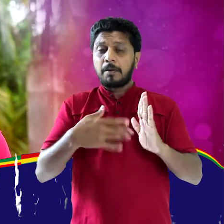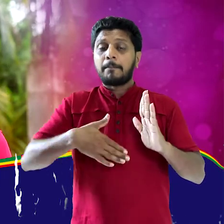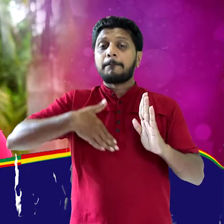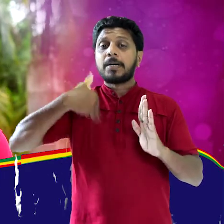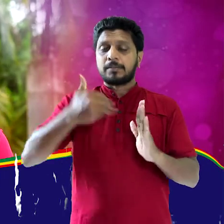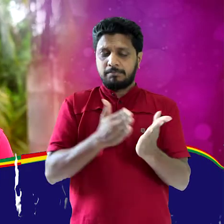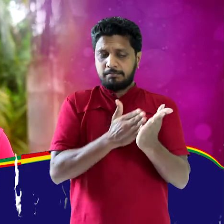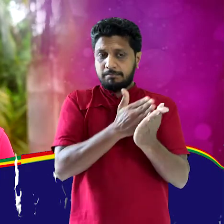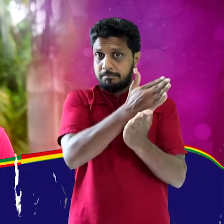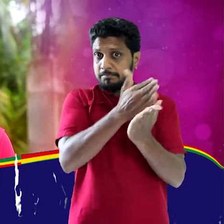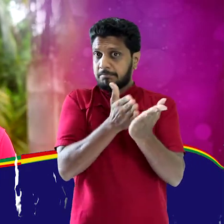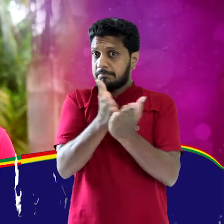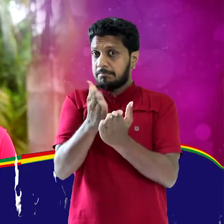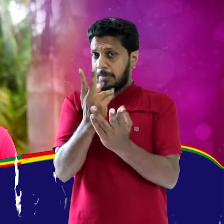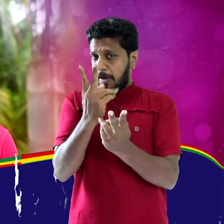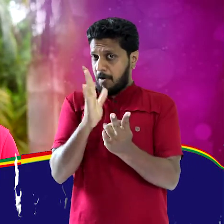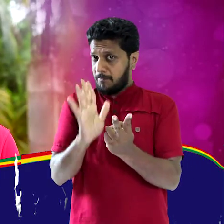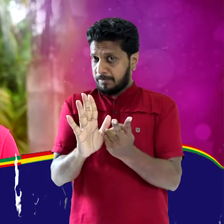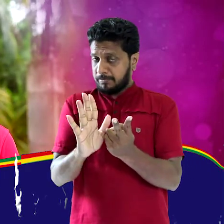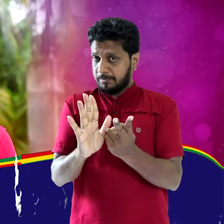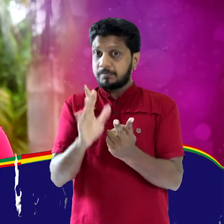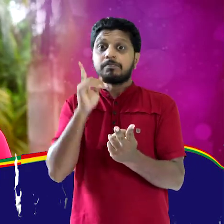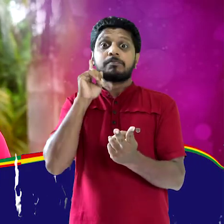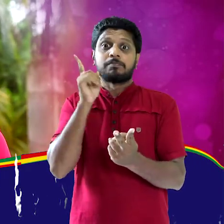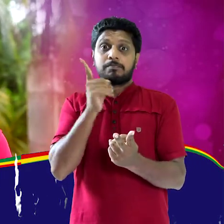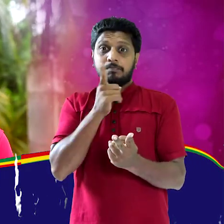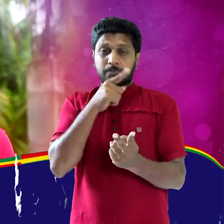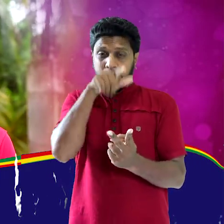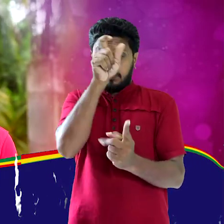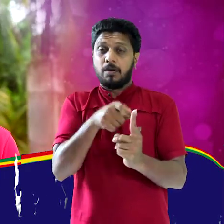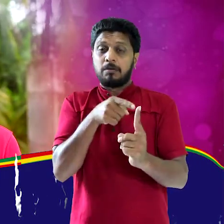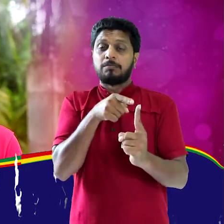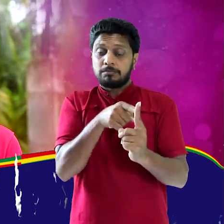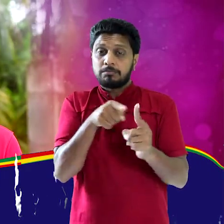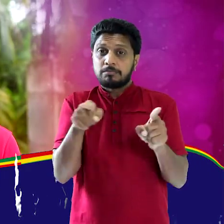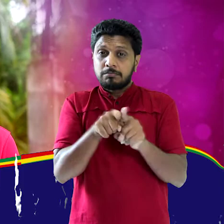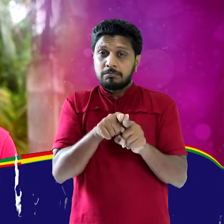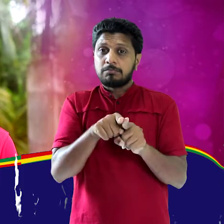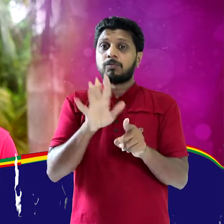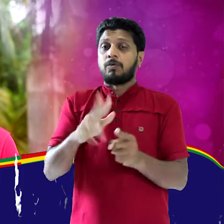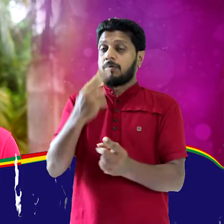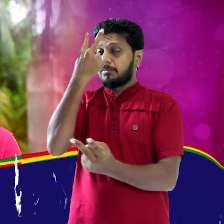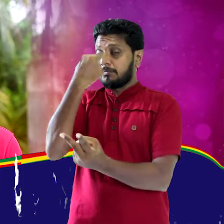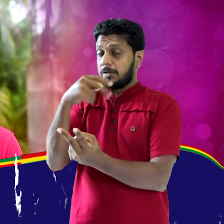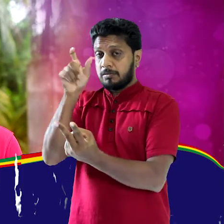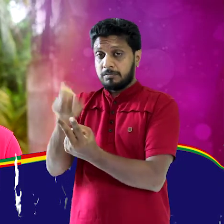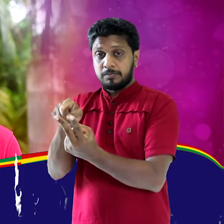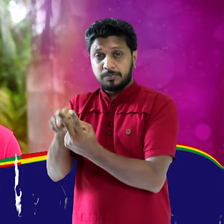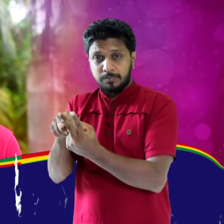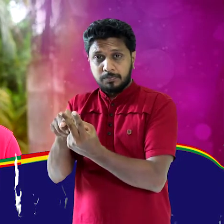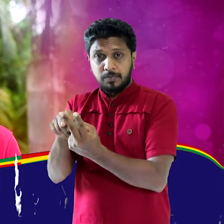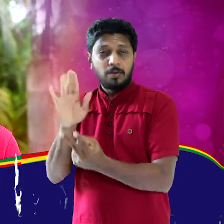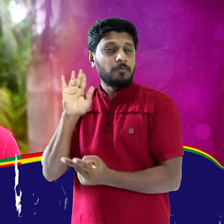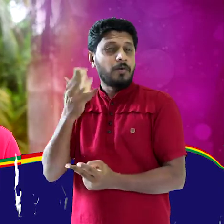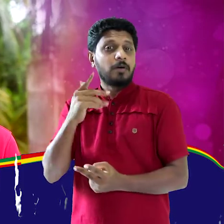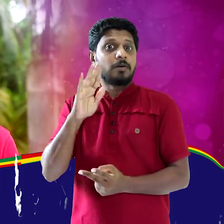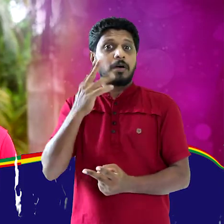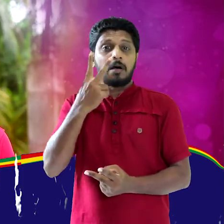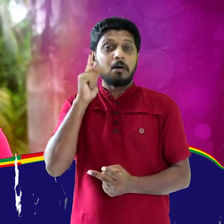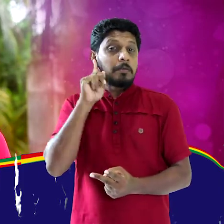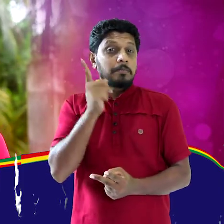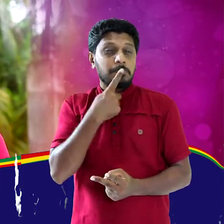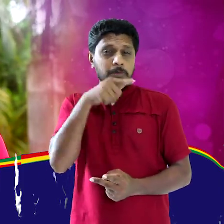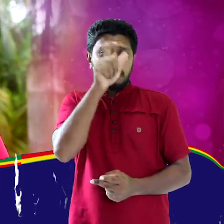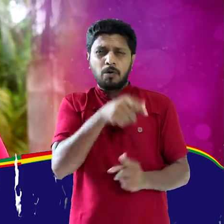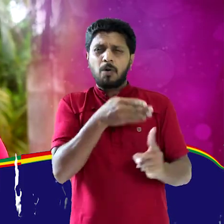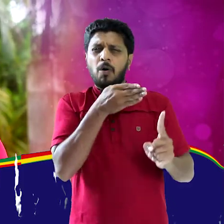ශ්‍රේෂ්ඨත්වයක් තමයි ශ්‍රවණ ආබාධිත සහ කතන ආබාධිත අය, ඒ වගේම අන්ධ අය. විශේෂයෙන්ම ශ්‍රවණ සහ කතන ආබාධිත තියෙන